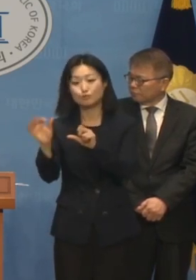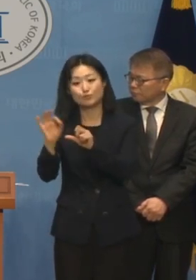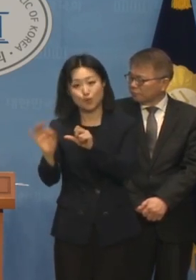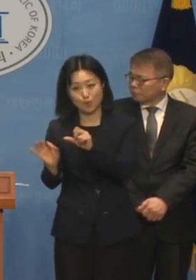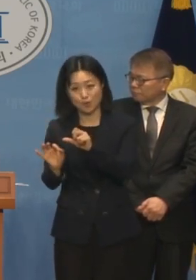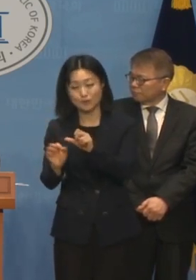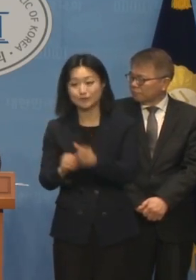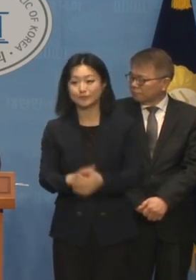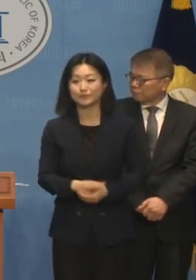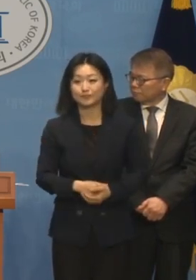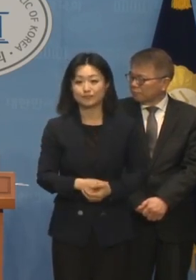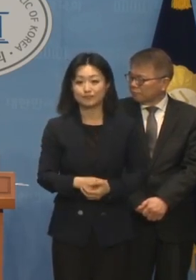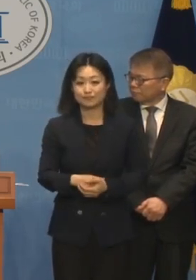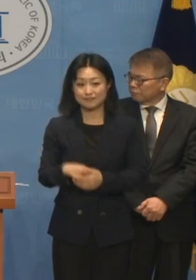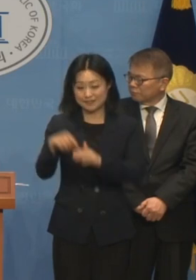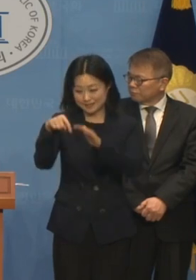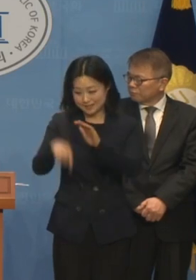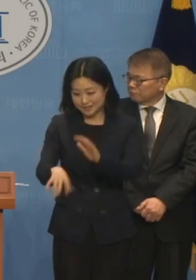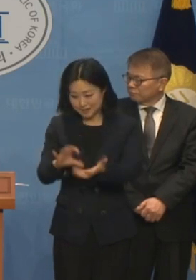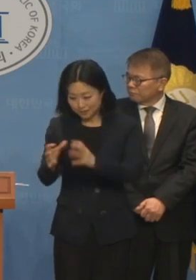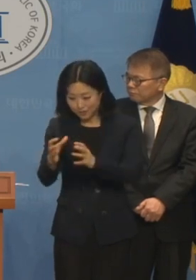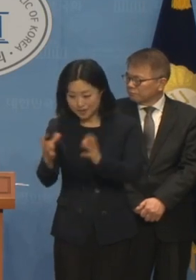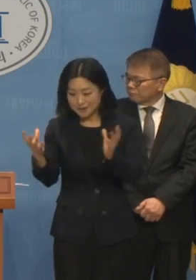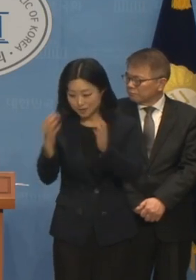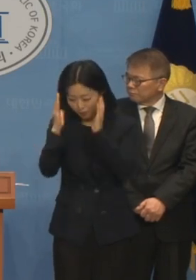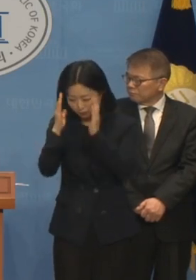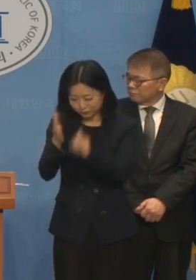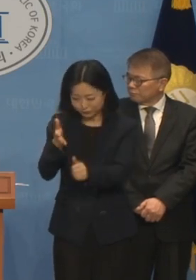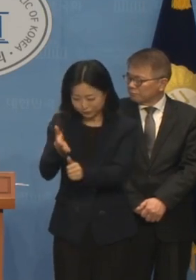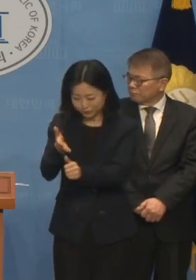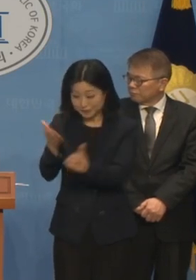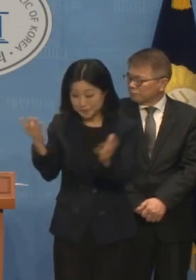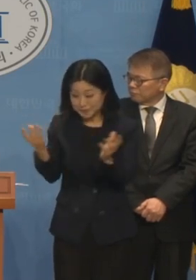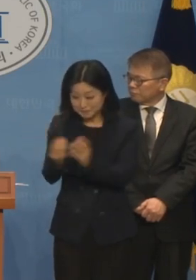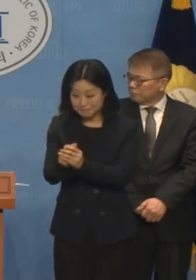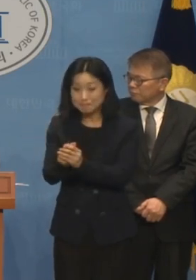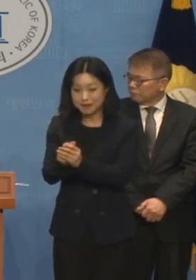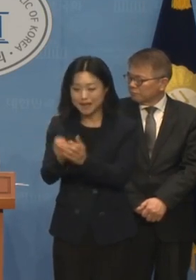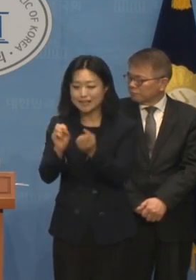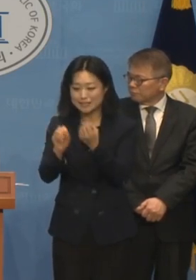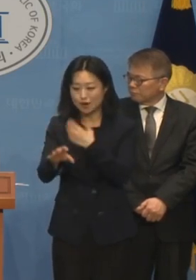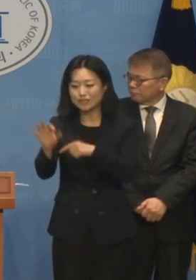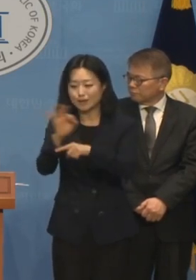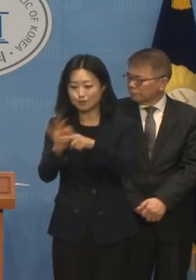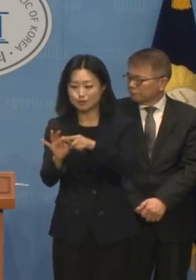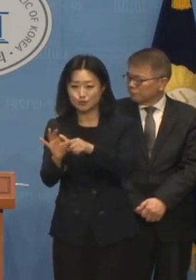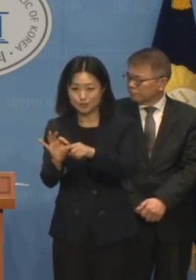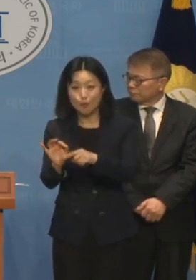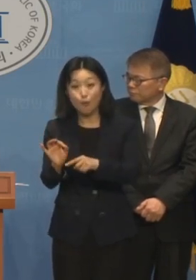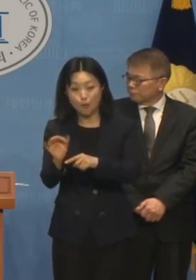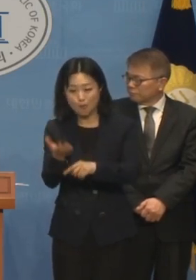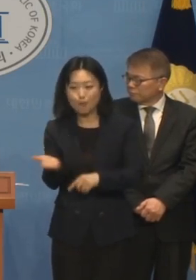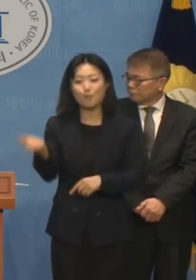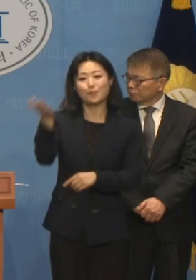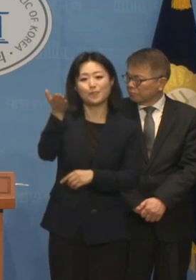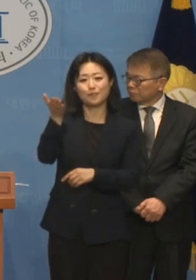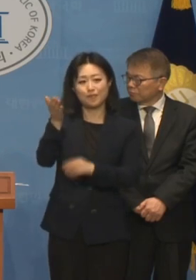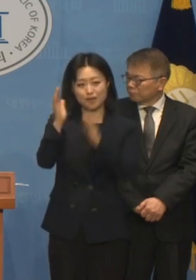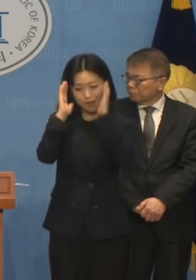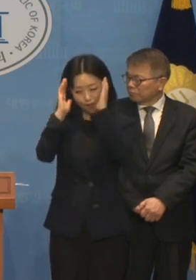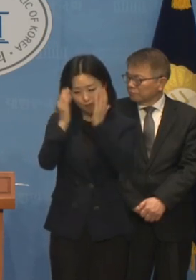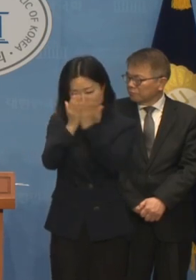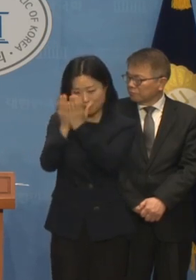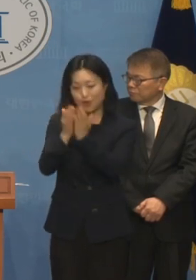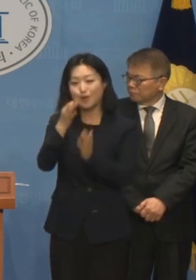75.6%로 수기 과정을 거듭하면서 정답률이 높아졌다. 그만큼 학습